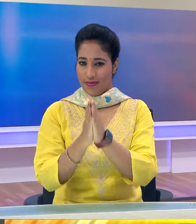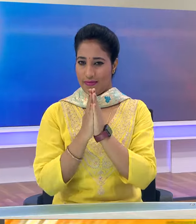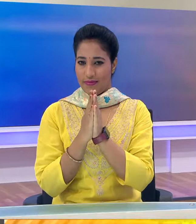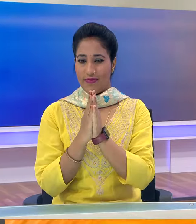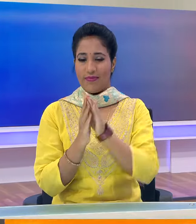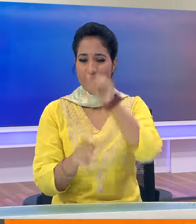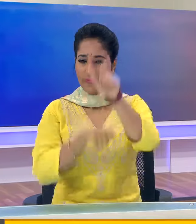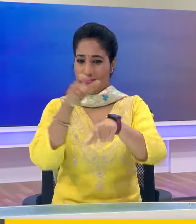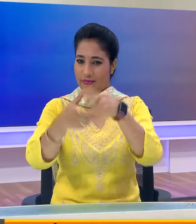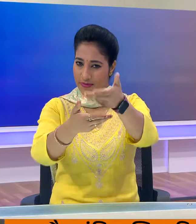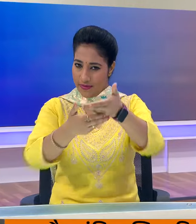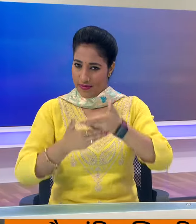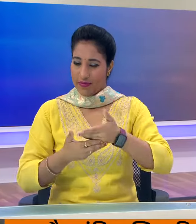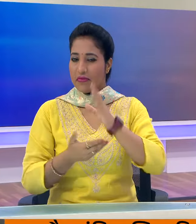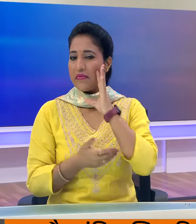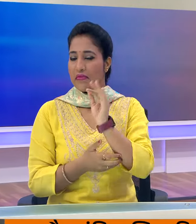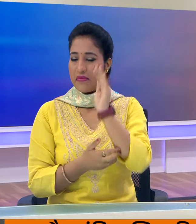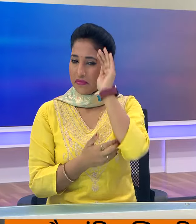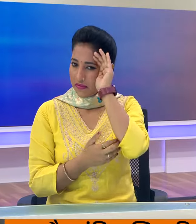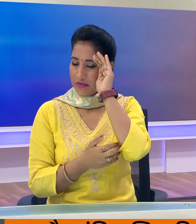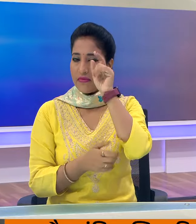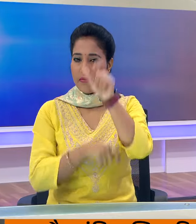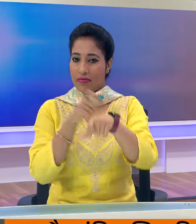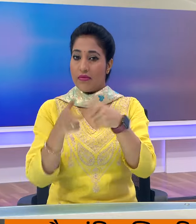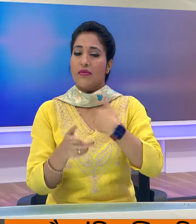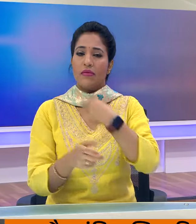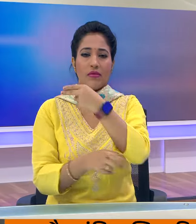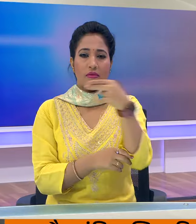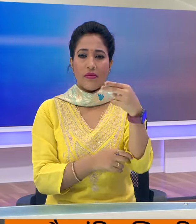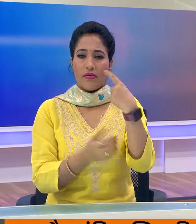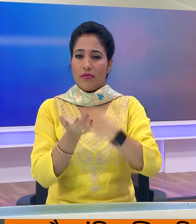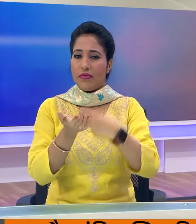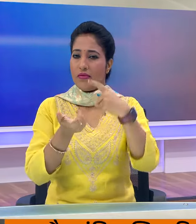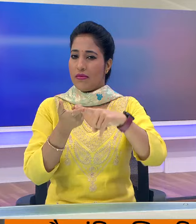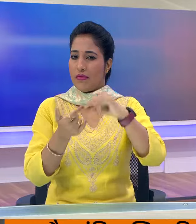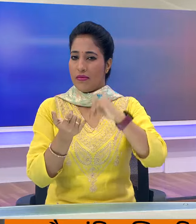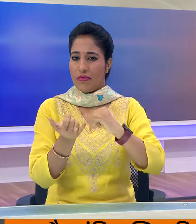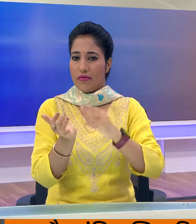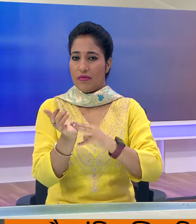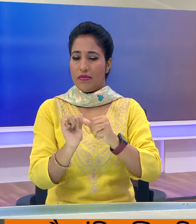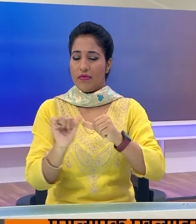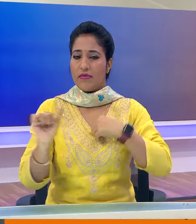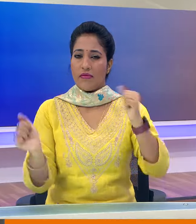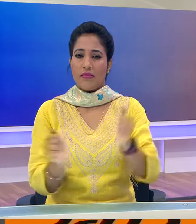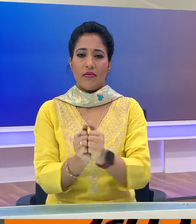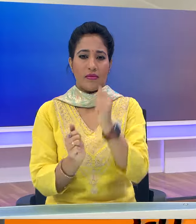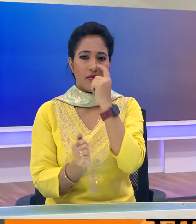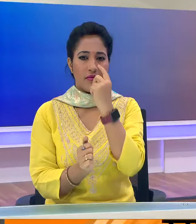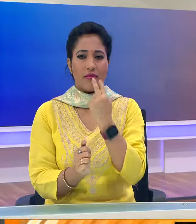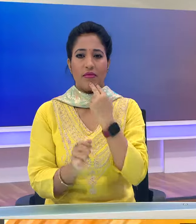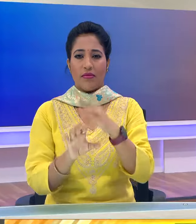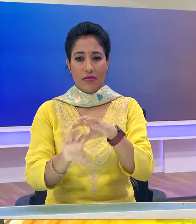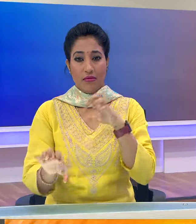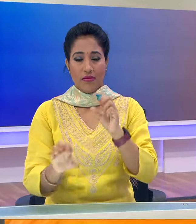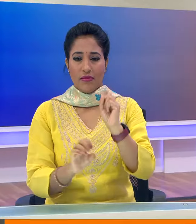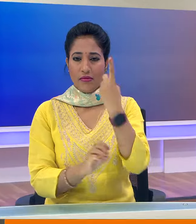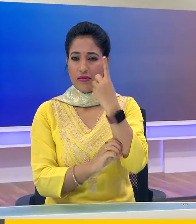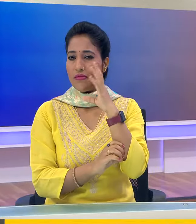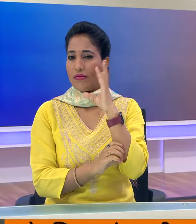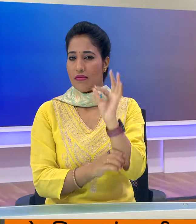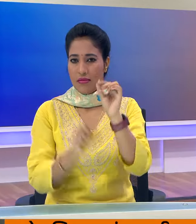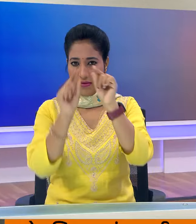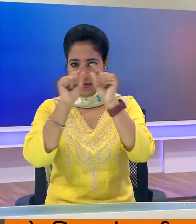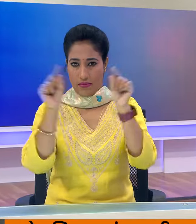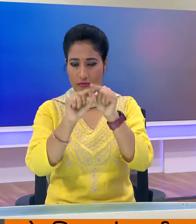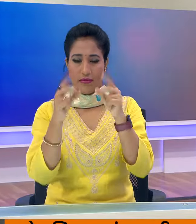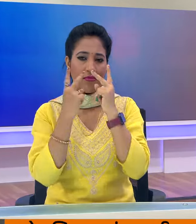नमस्कार, स्वागत है आपका हमारे इस विशेष बुलेटिन में। मैं हूं आपके साथ रेशमा और मेरे साथ है मेरी सहयोगी बीना सिंह। आइए